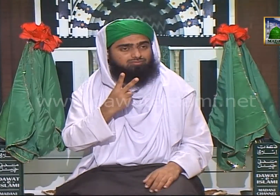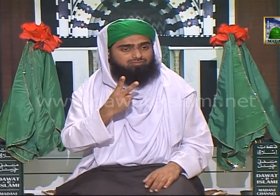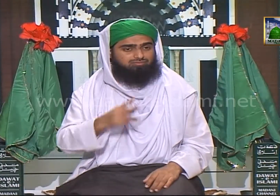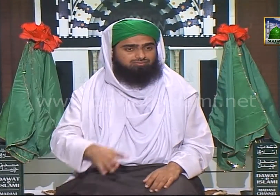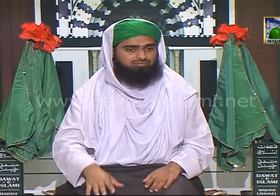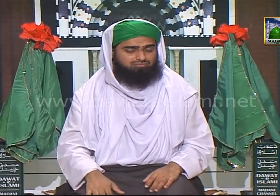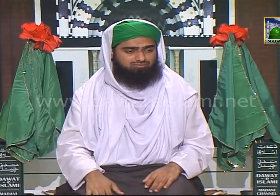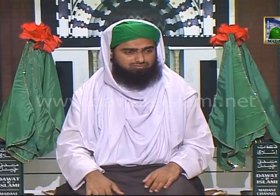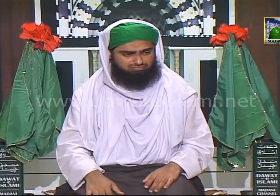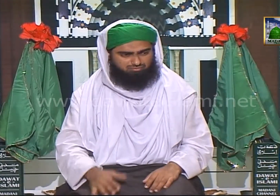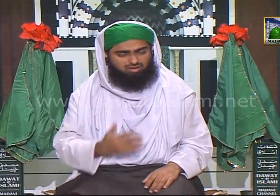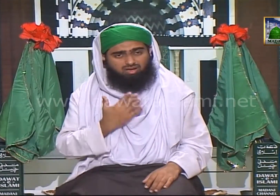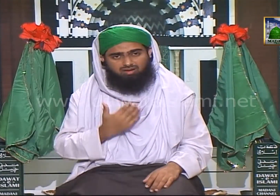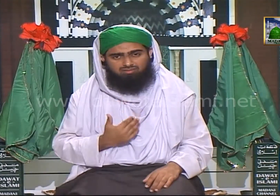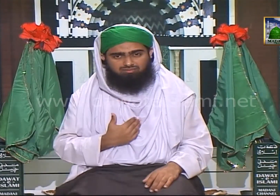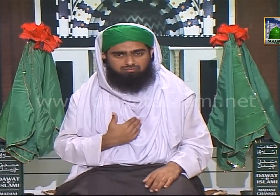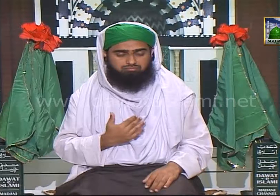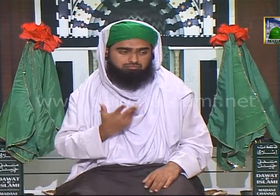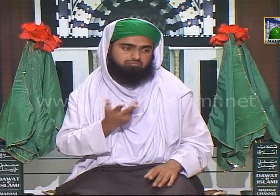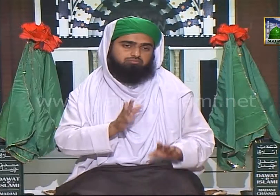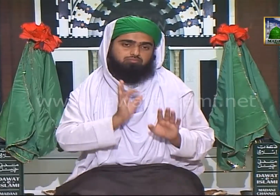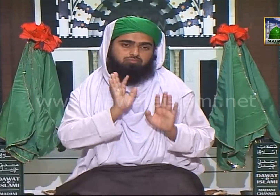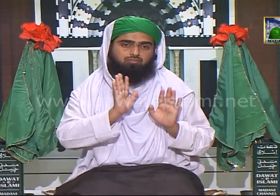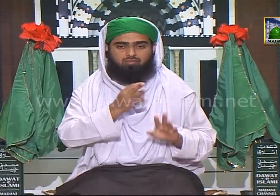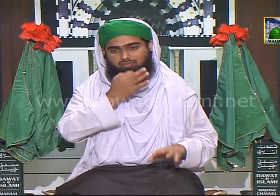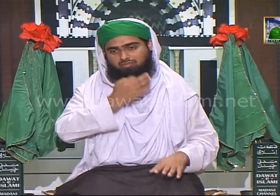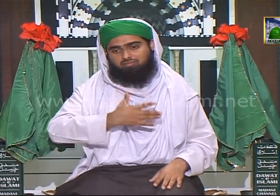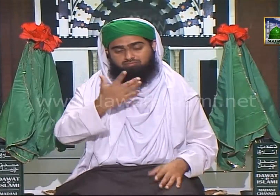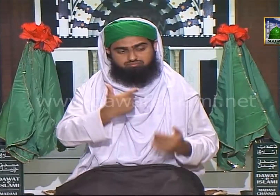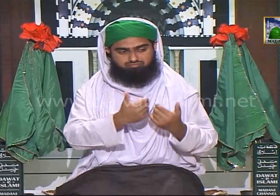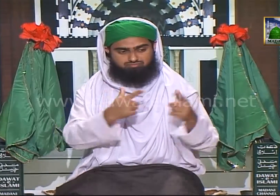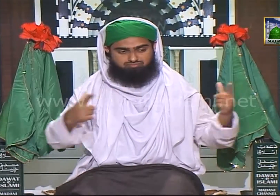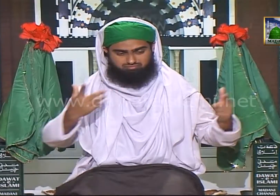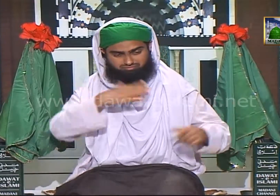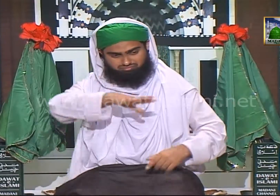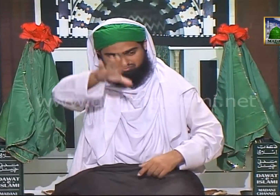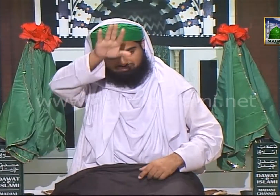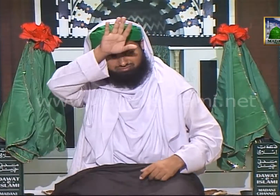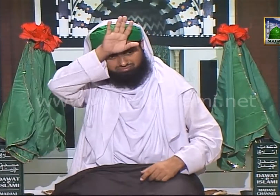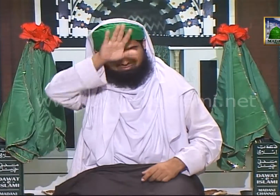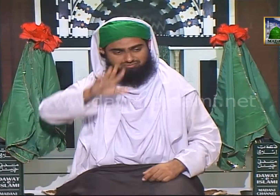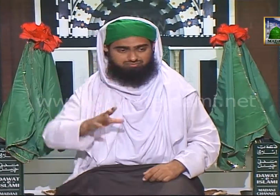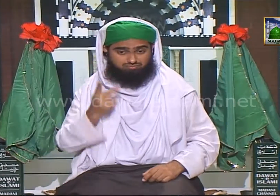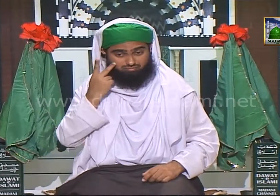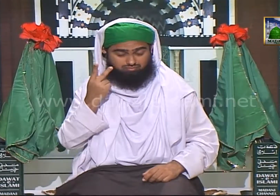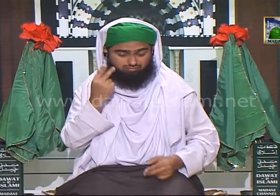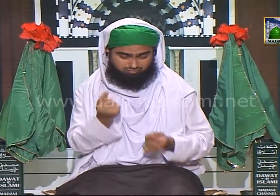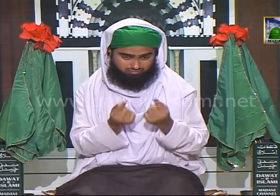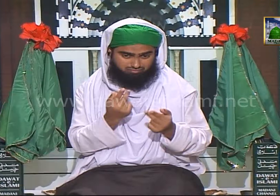بڑا مرعوب ہوا، اور اس نے تعریف کی کہ سبحان اللہ آپ کی سلطنت تو بہت ہی وسیع ہے، جس کو کرسی کی خواہش ہے وہ خاص کر کے میری بات کی، اے